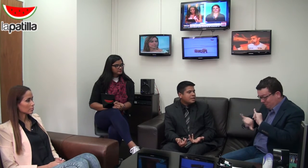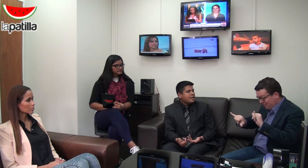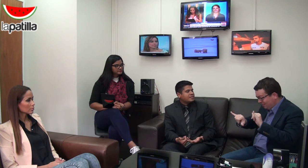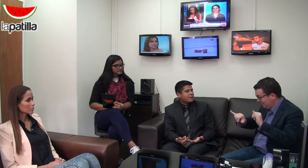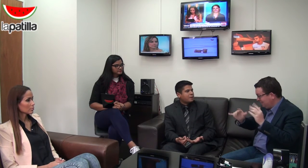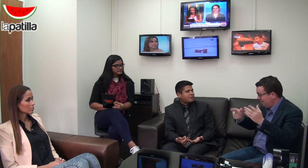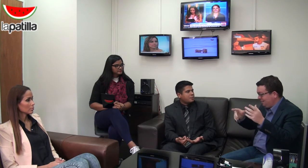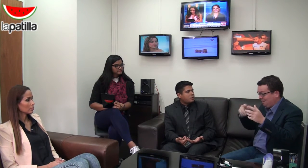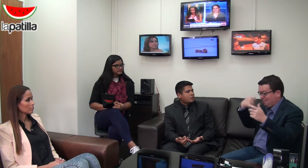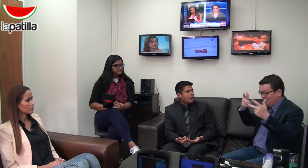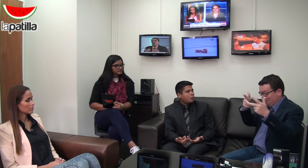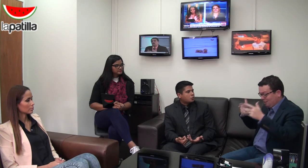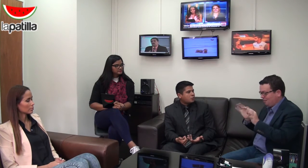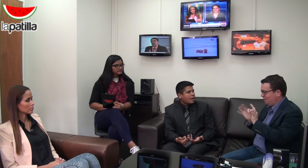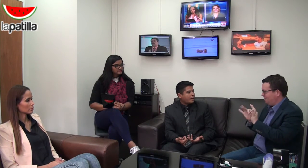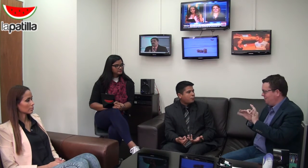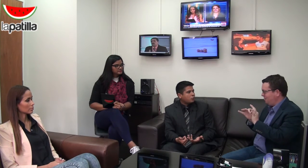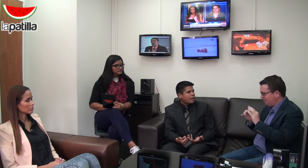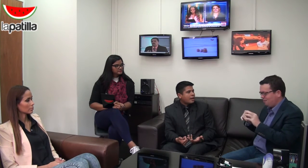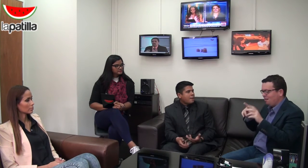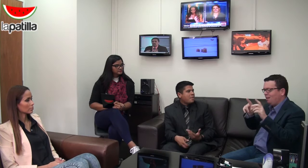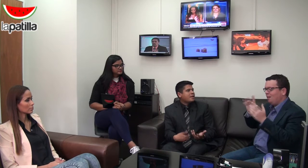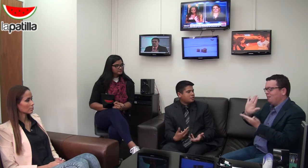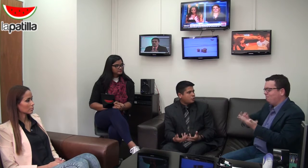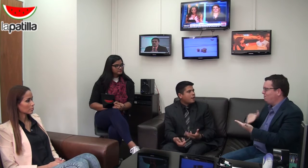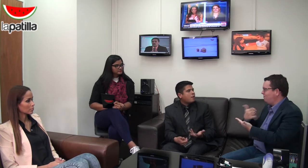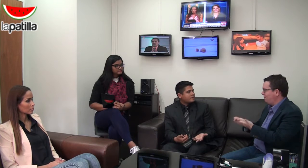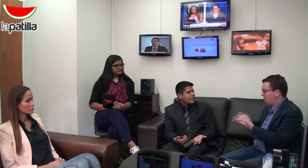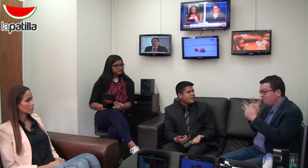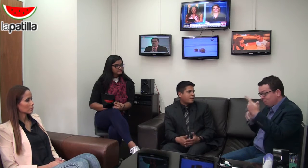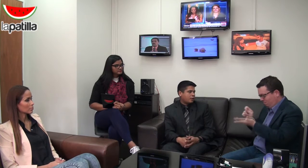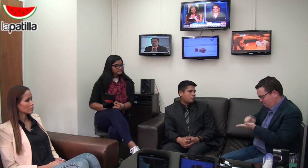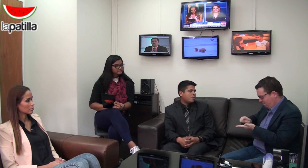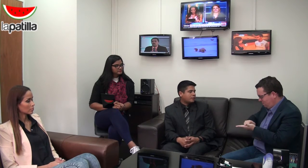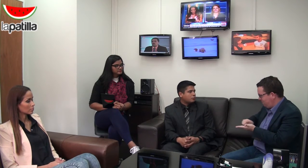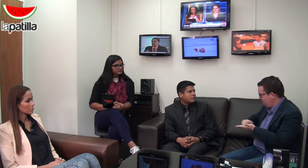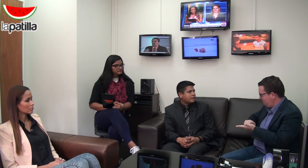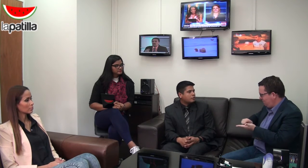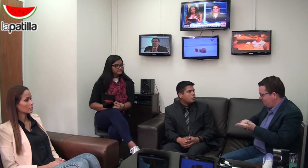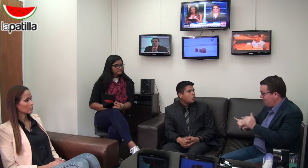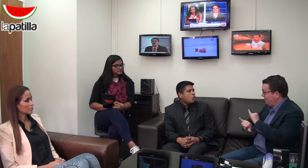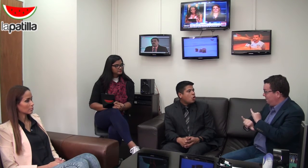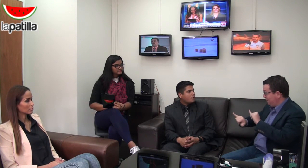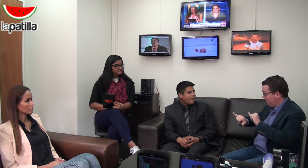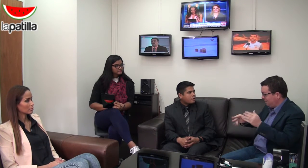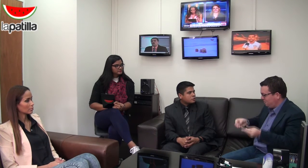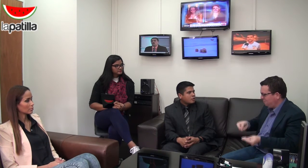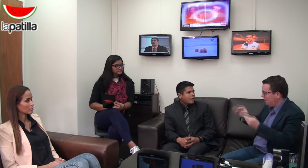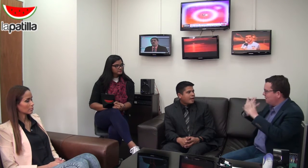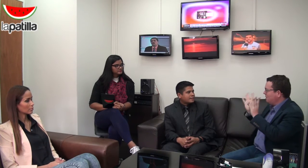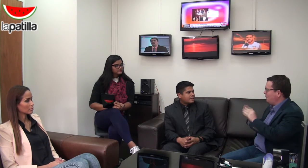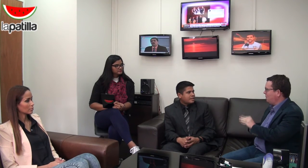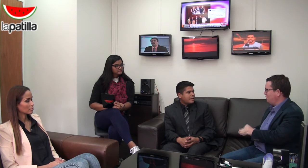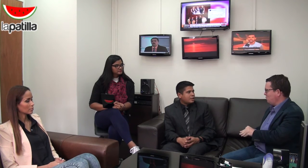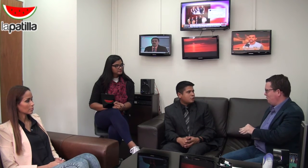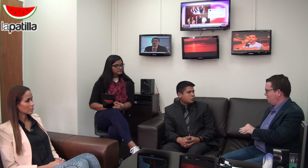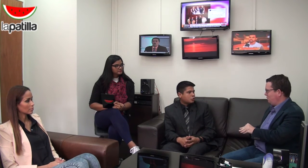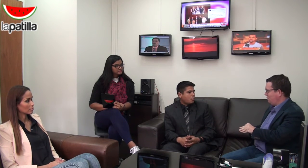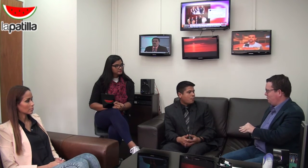y se le permitimos la oportunidad de responder mediante su lengua de señas y para esto hemos estado utilizando los videos, así nosotros podemos